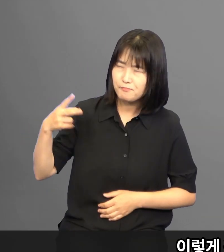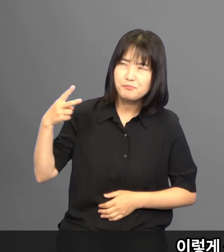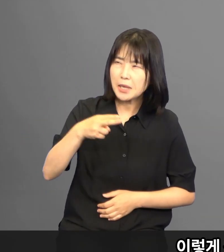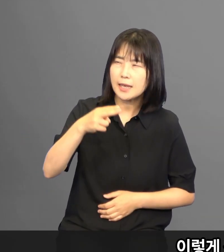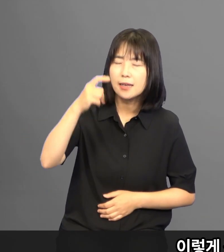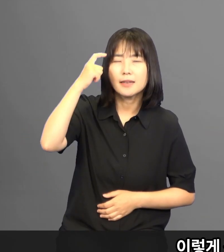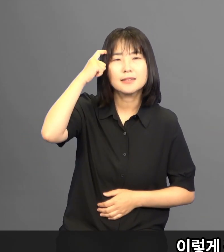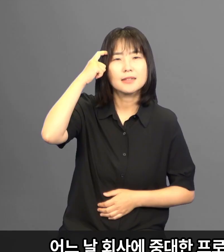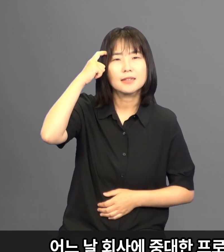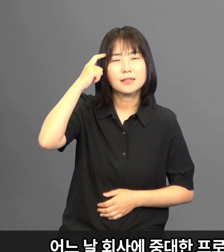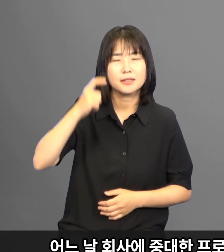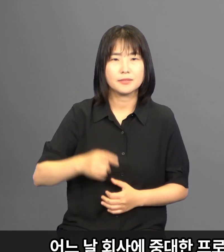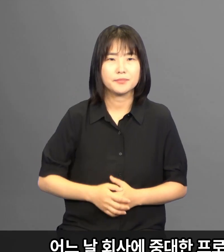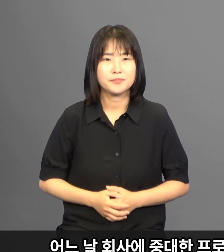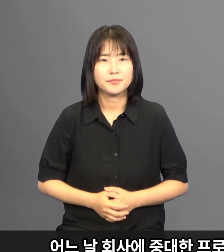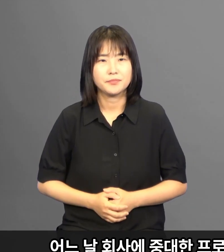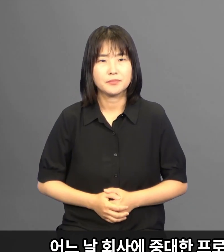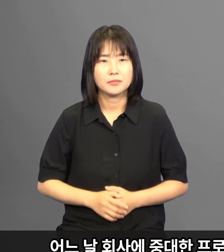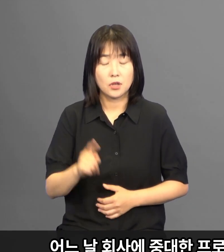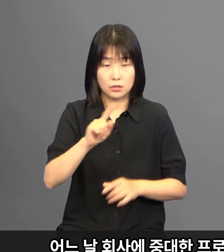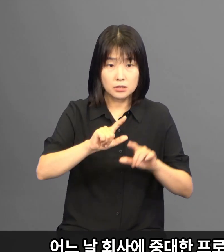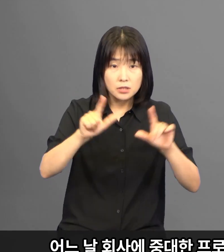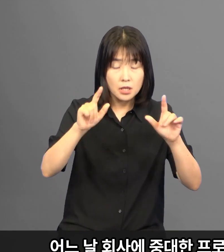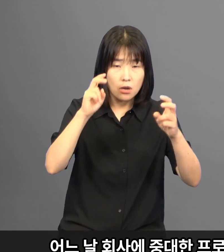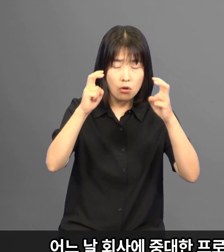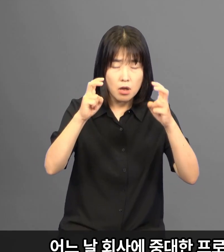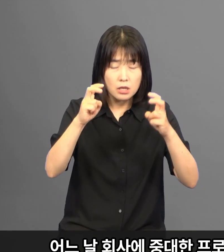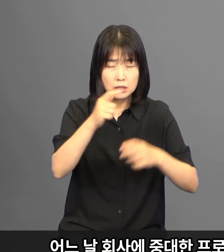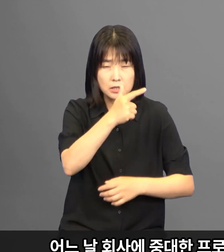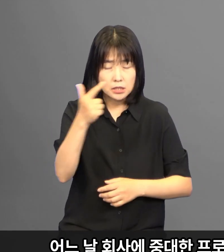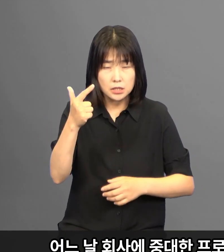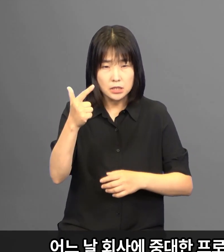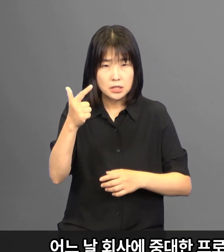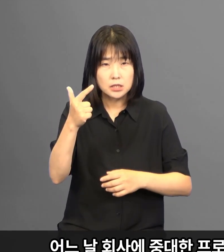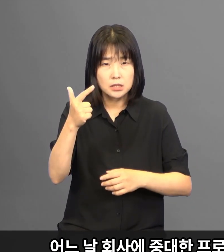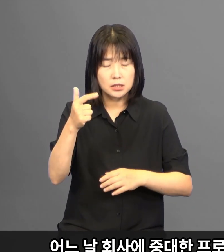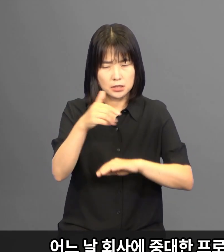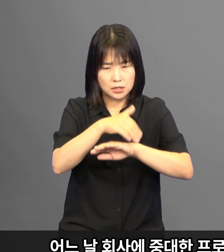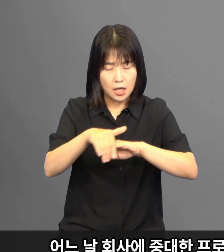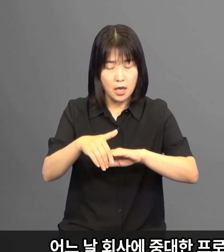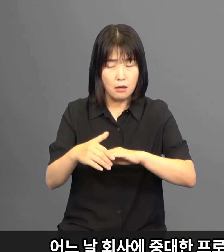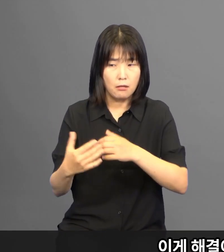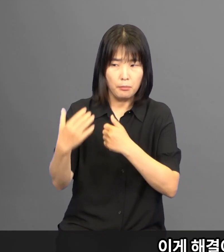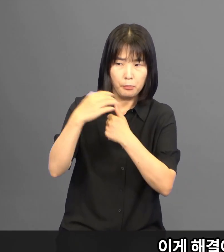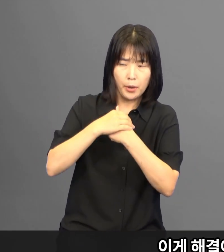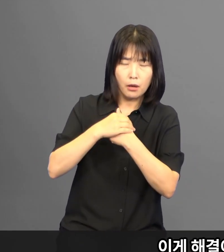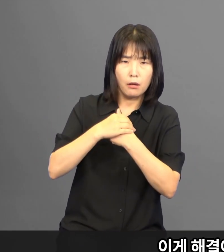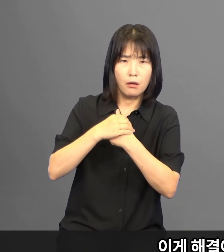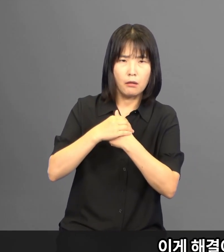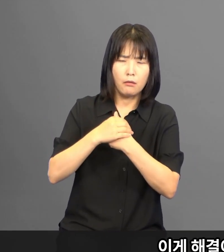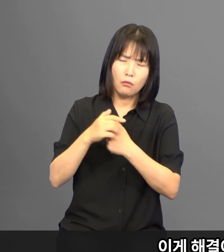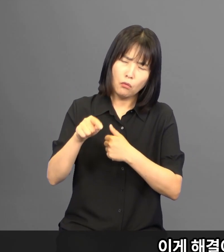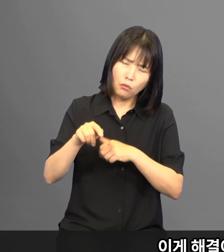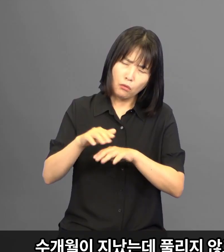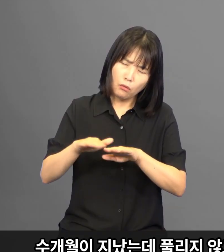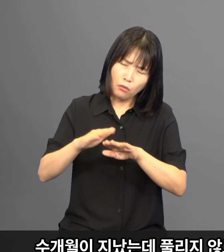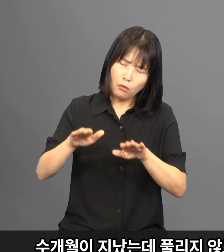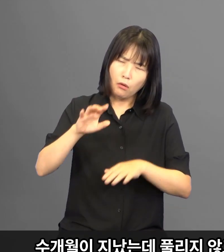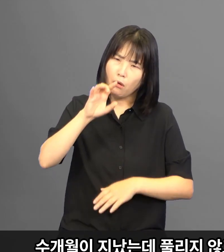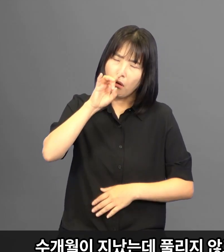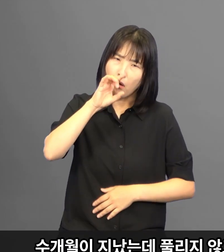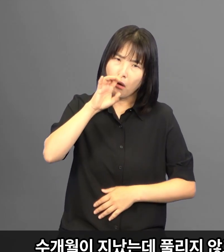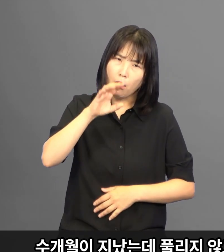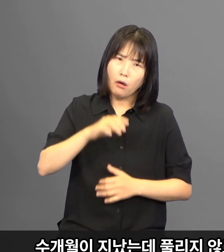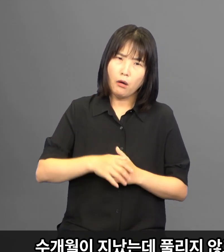생각을 했어요. 어느 날 회사에 중대한 프로젝트를 맡았는데 자기가 책임인데 이게 해결이 안 되는 거예요.